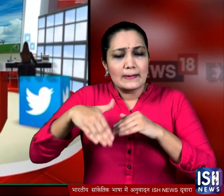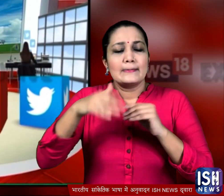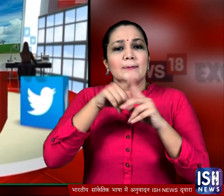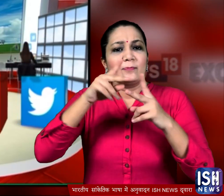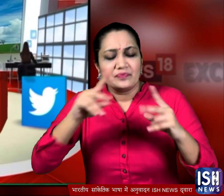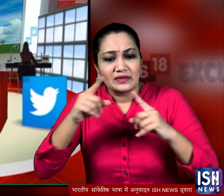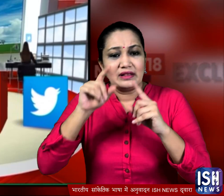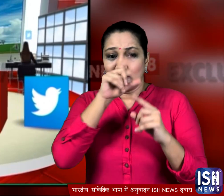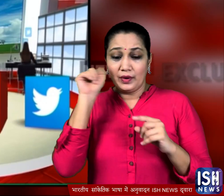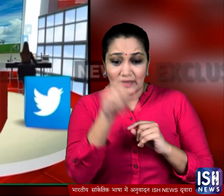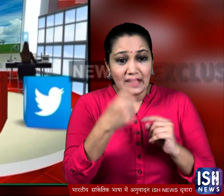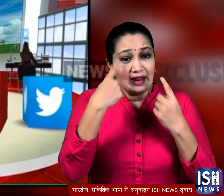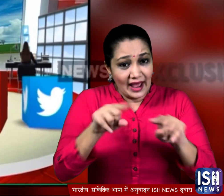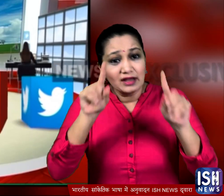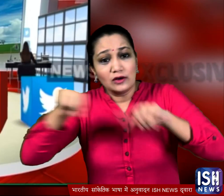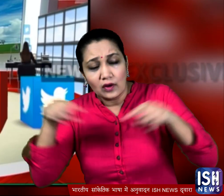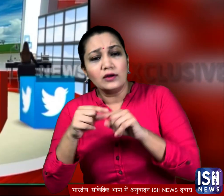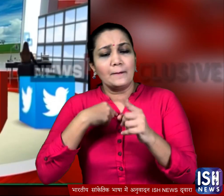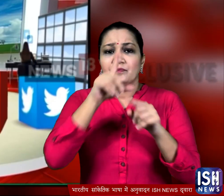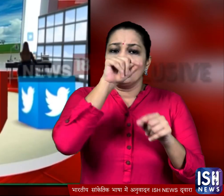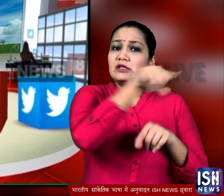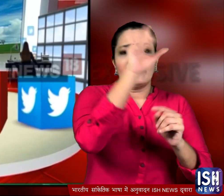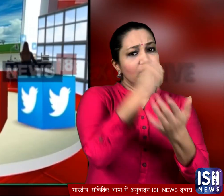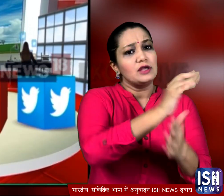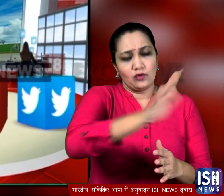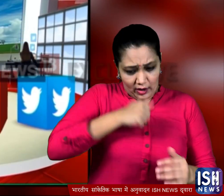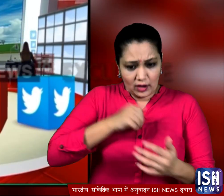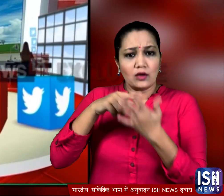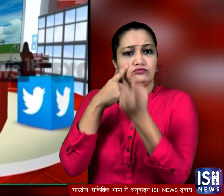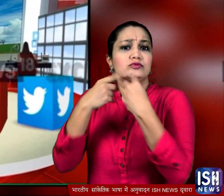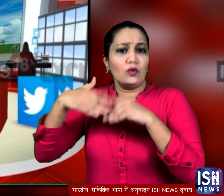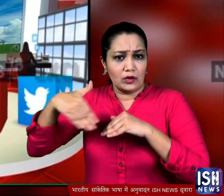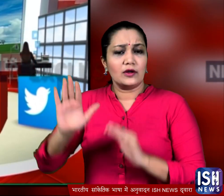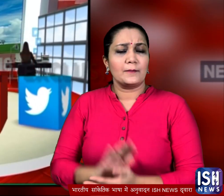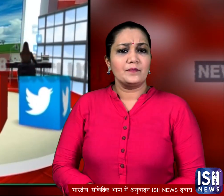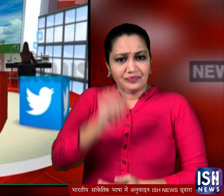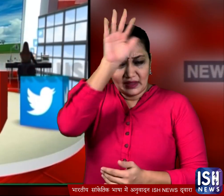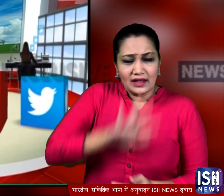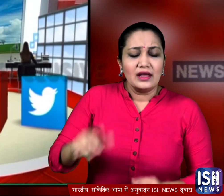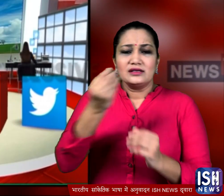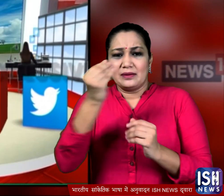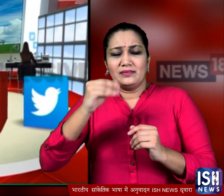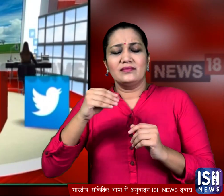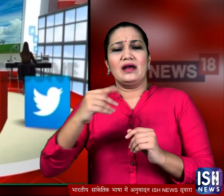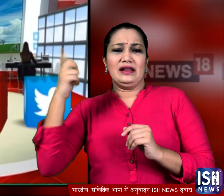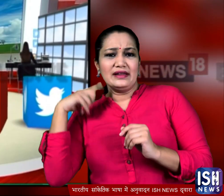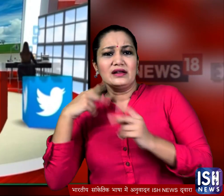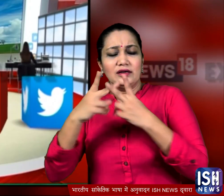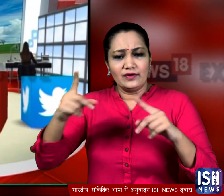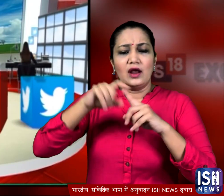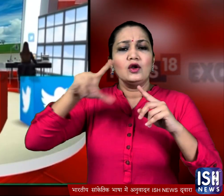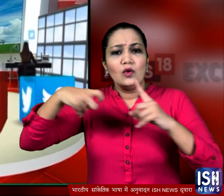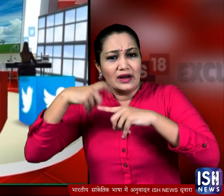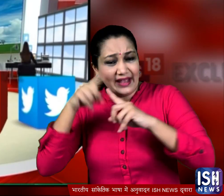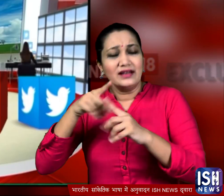का कंटेंट सही है या गलत, न कि इस बात को ट्विटर तय करे। सरकार ने यह भी लिखा कि भारत के कुछ राजनेताओं ने जो टूल किट बनाई थी उस पर